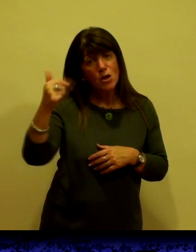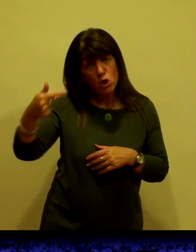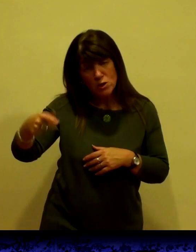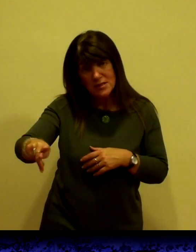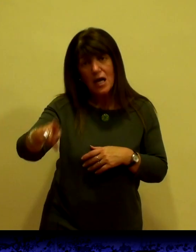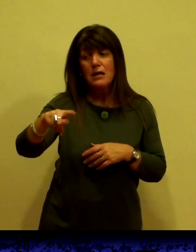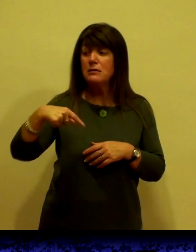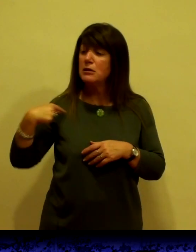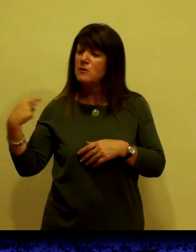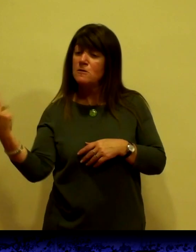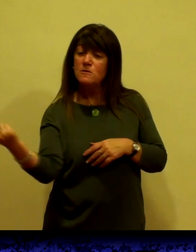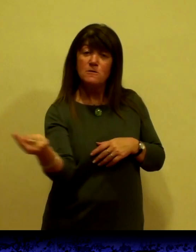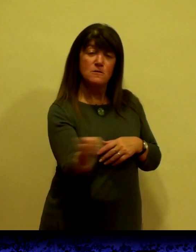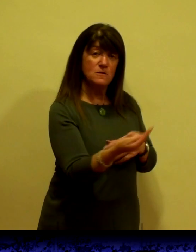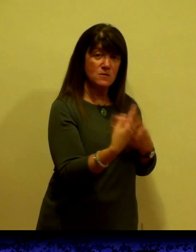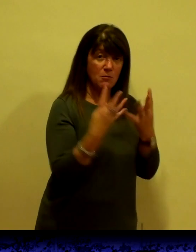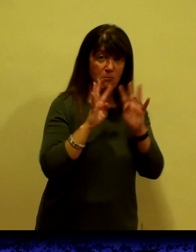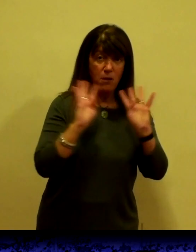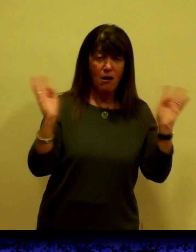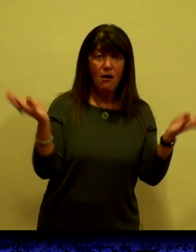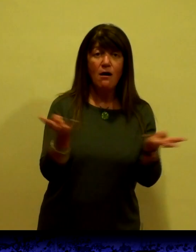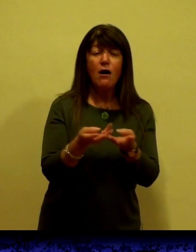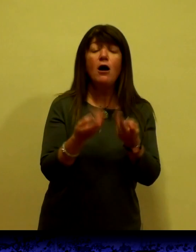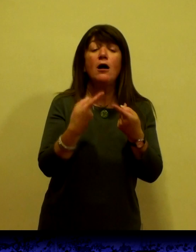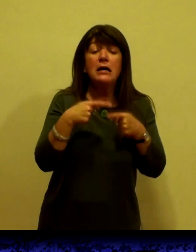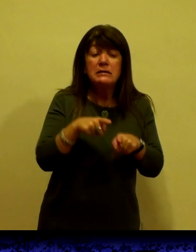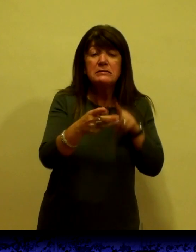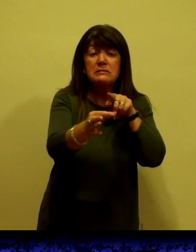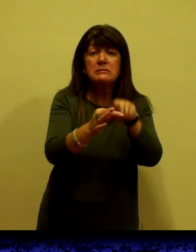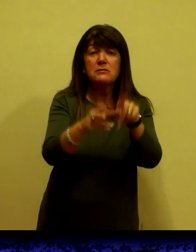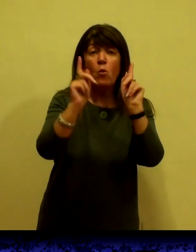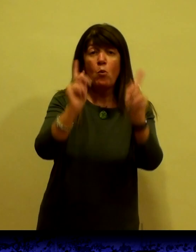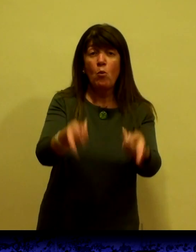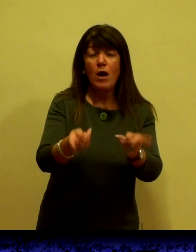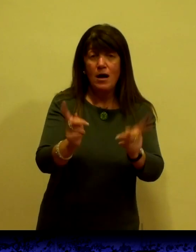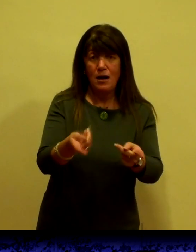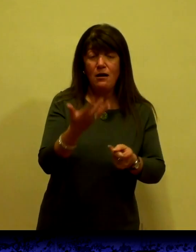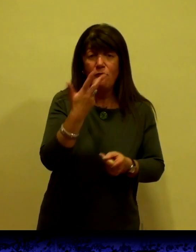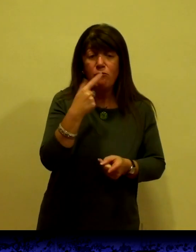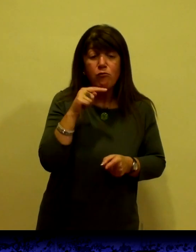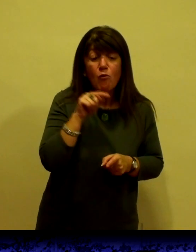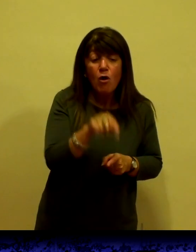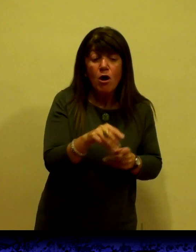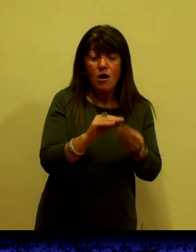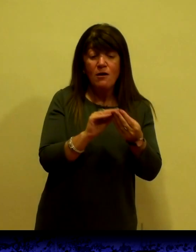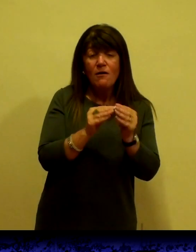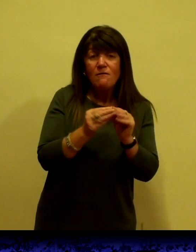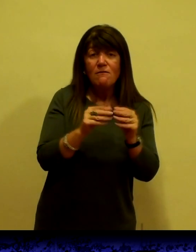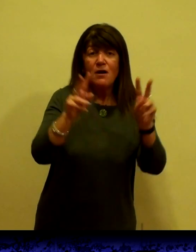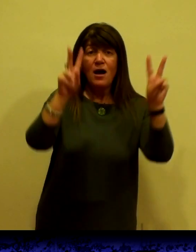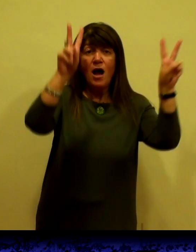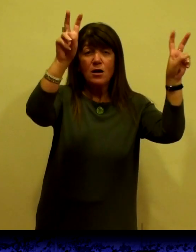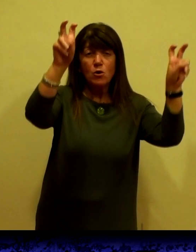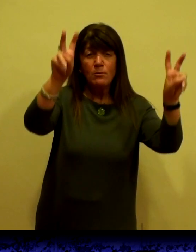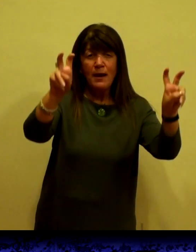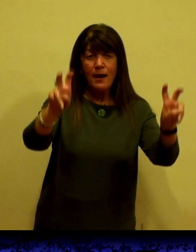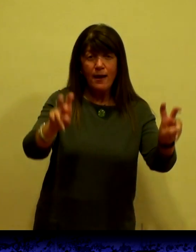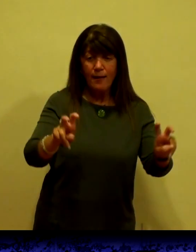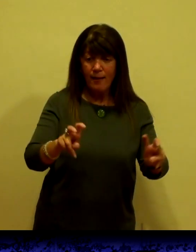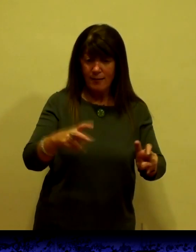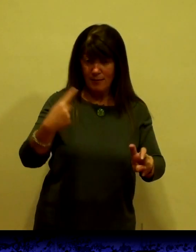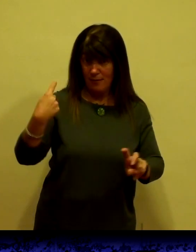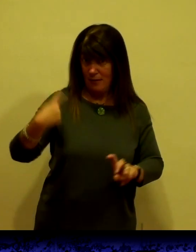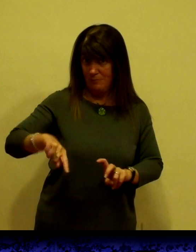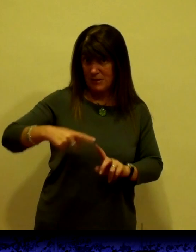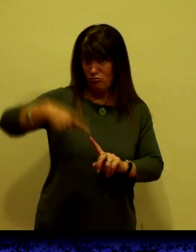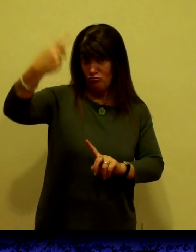di persona. E la tavola rotonda vuole in qualche modo riprendere quelli che saranno gli argomenti emersi